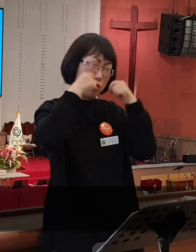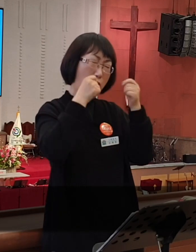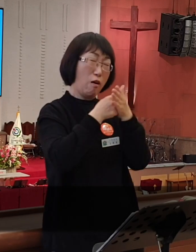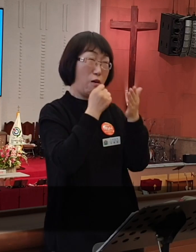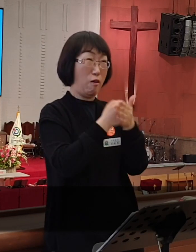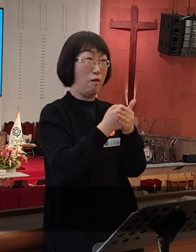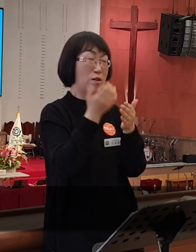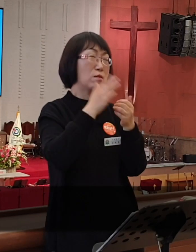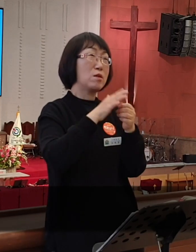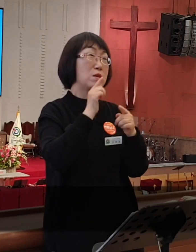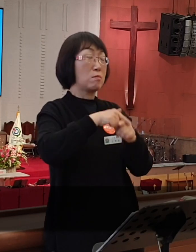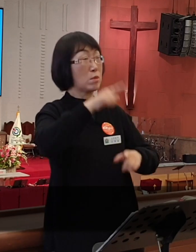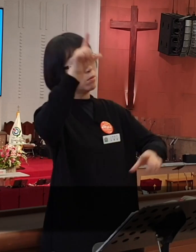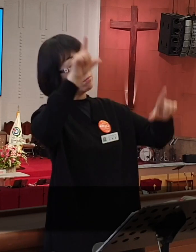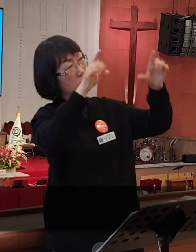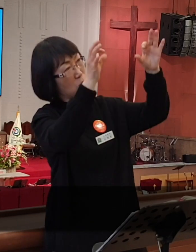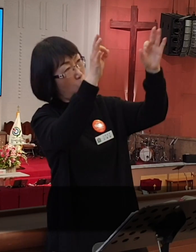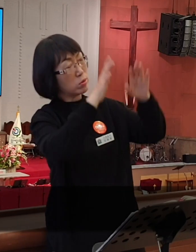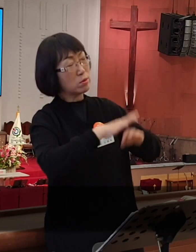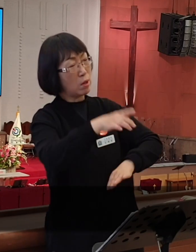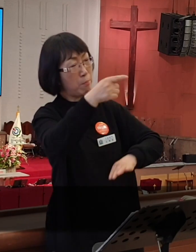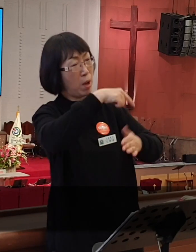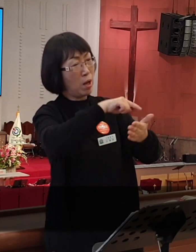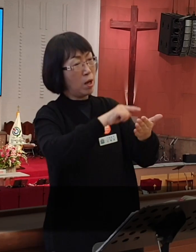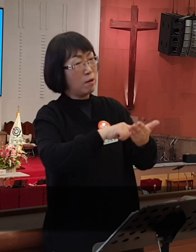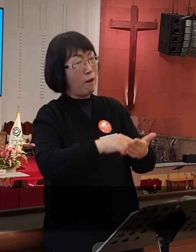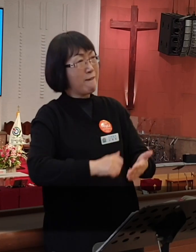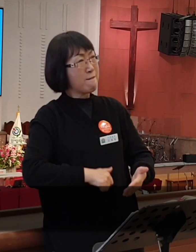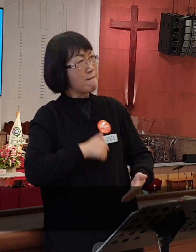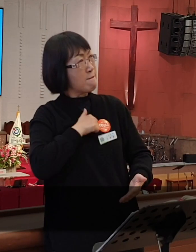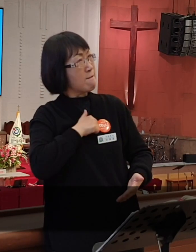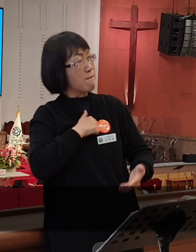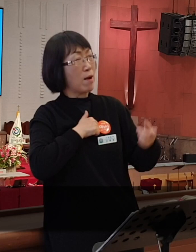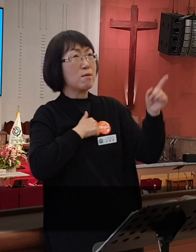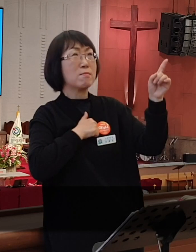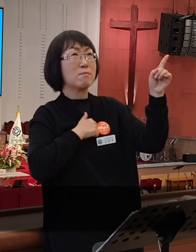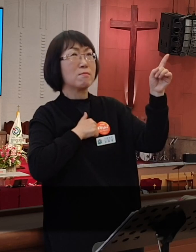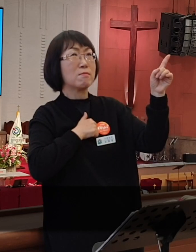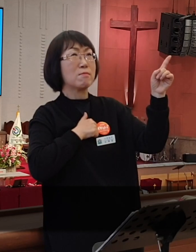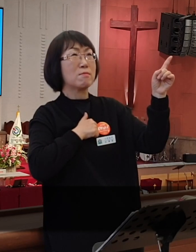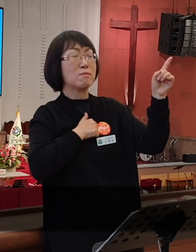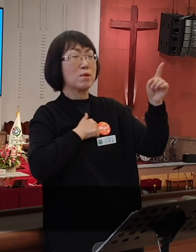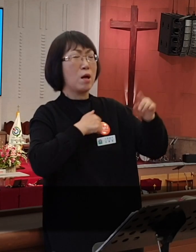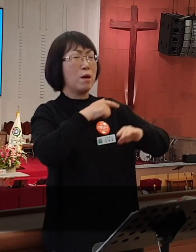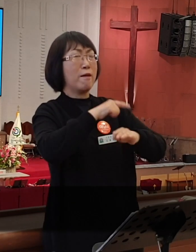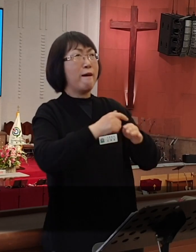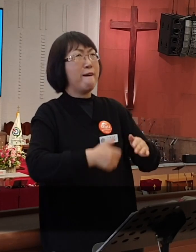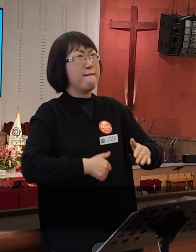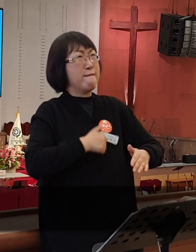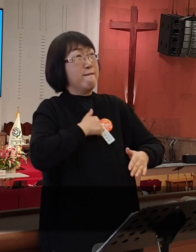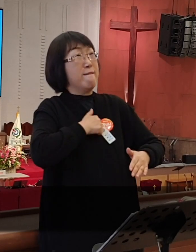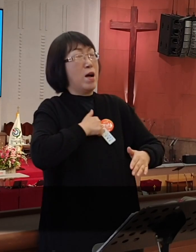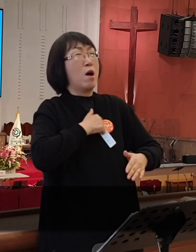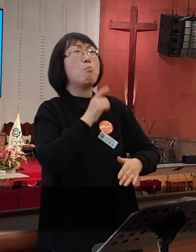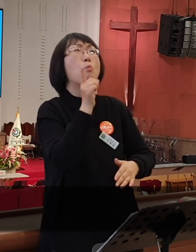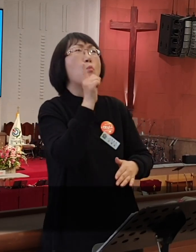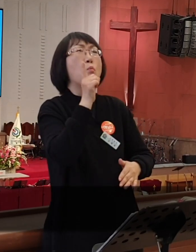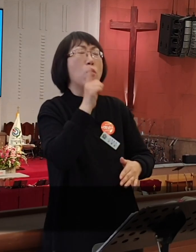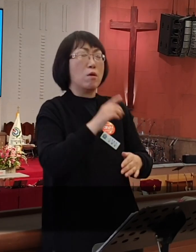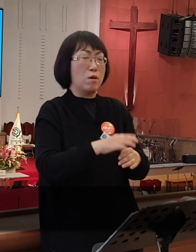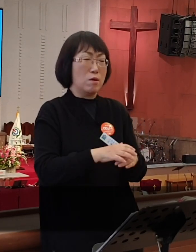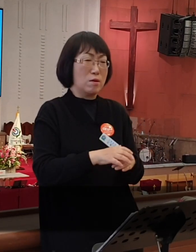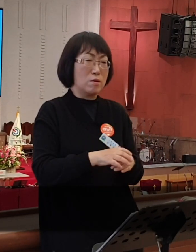있어요. 예수님 그 모습을 보시고요. 마음에 분이 여기셨대요. 마음이 끌어오르셨어요. 뭐가